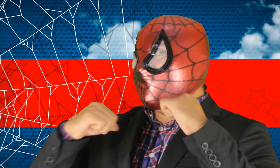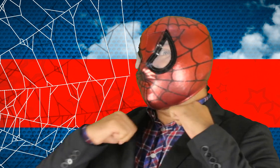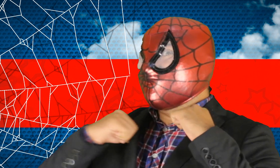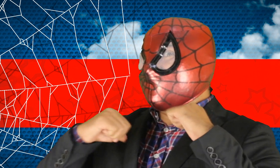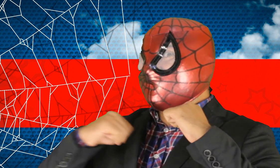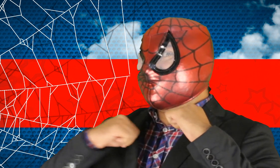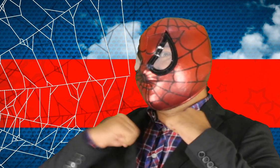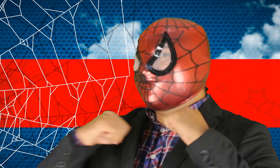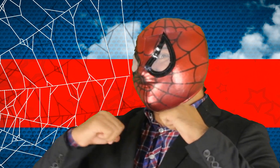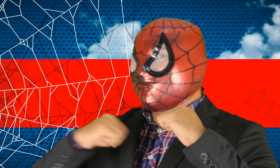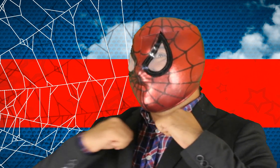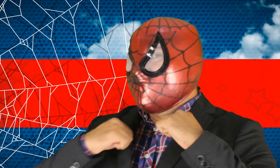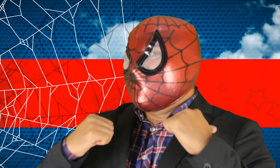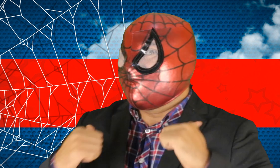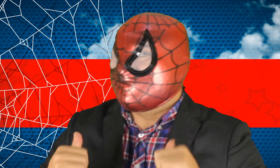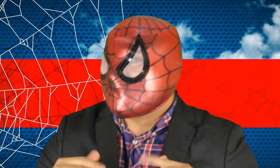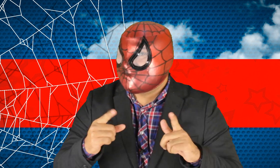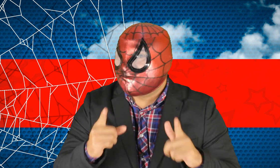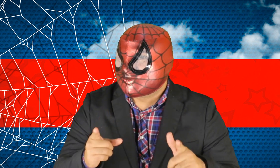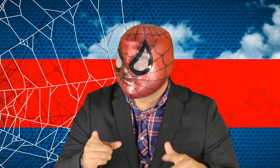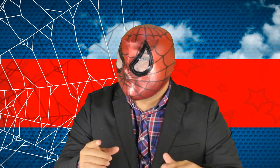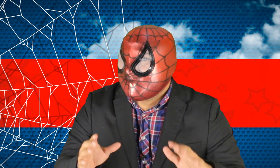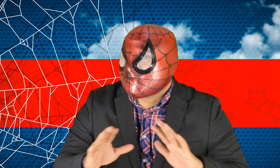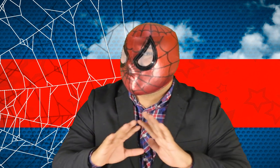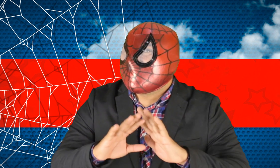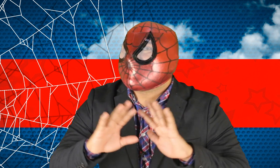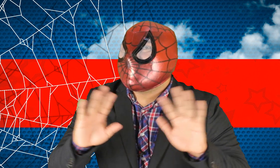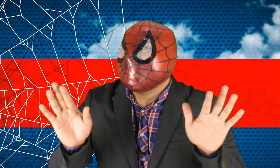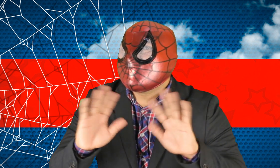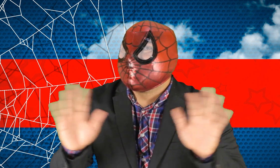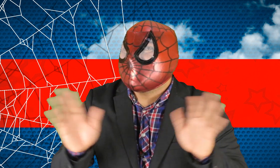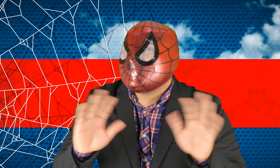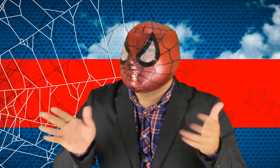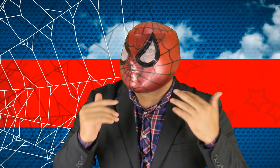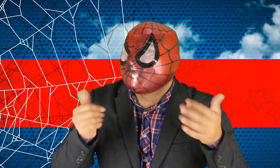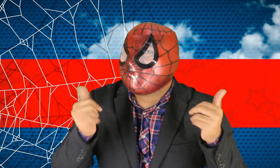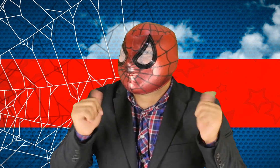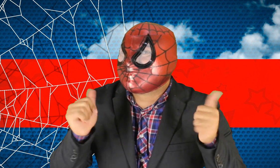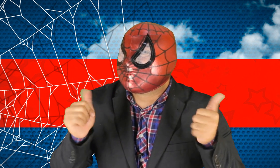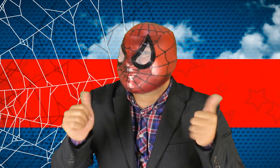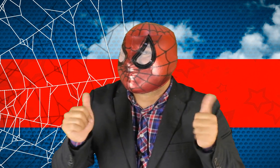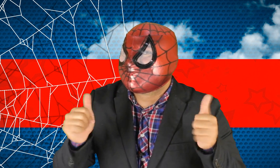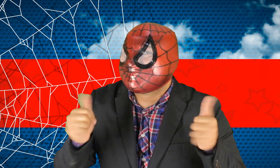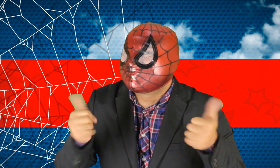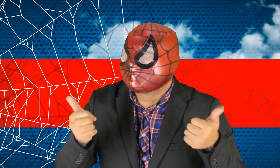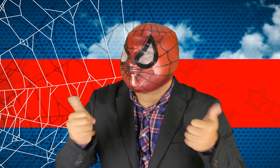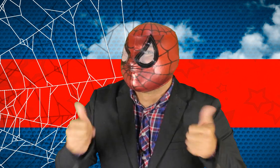yo merito evitar en el futuro cualquier inundación.